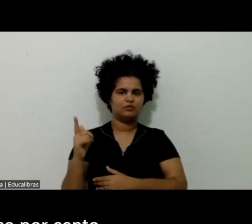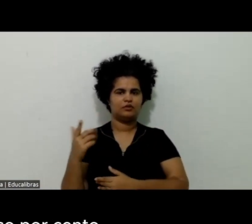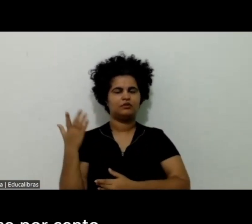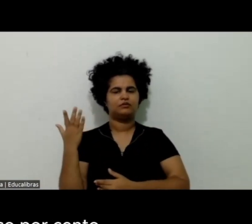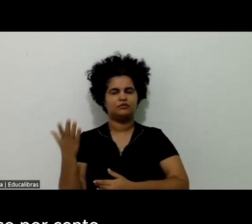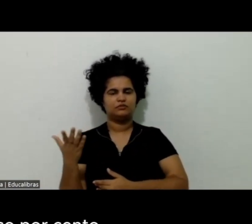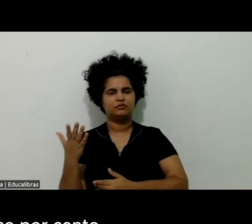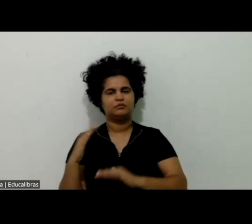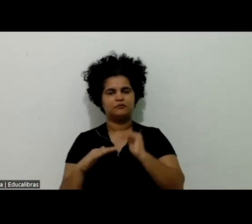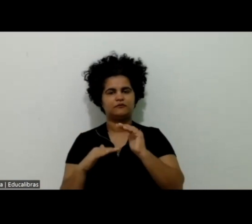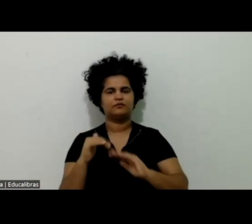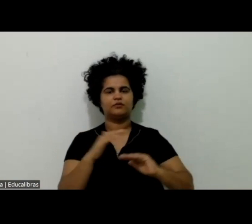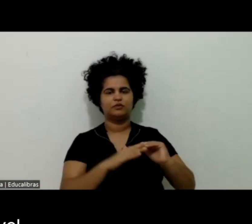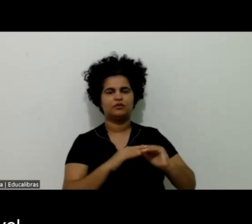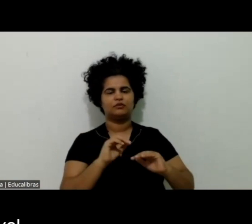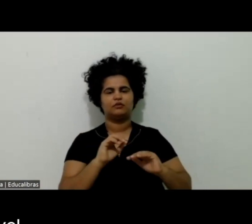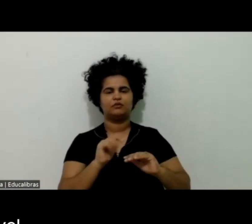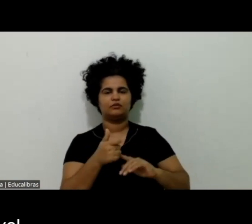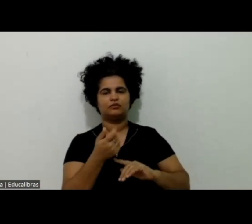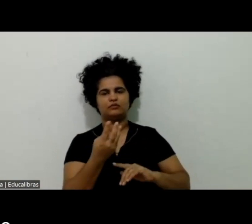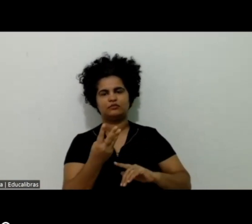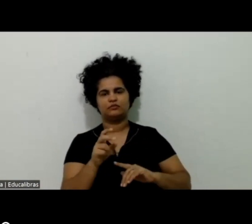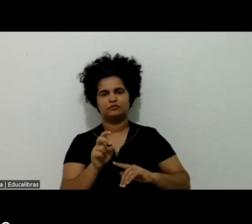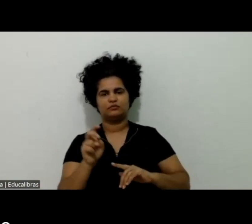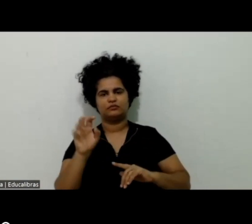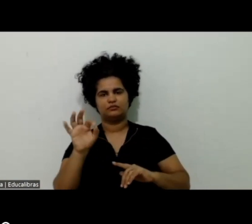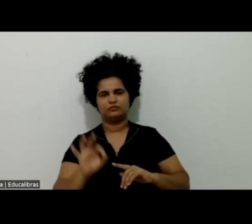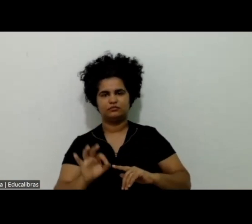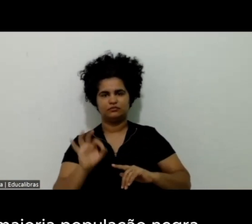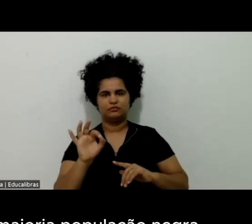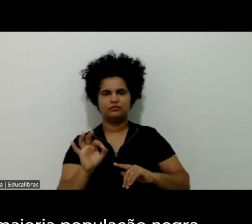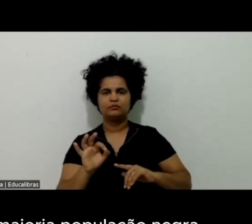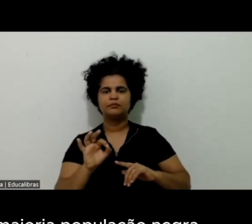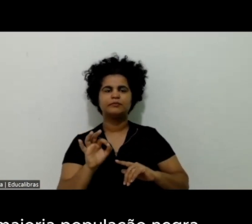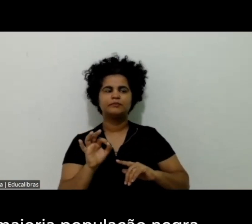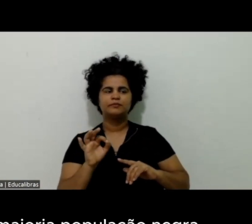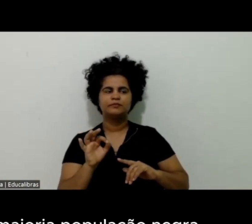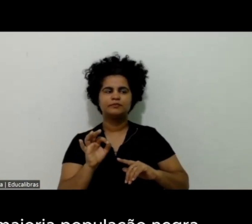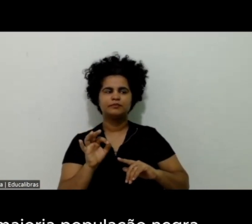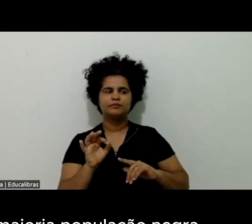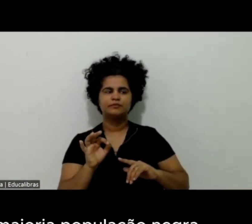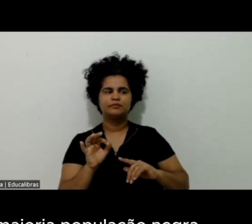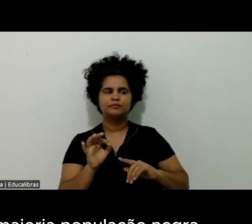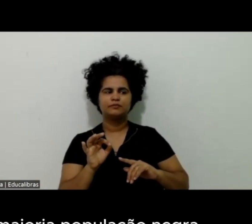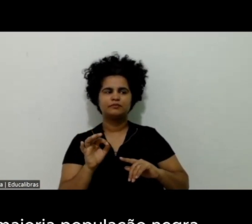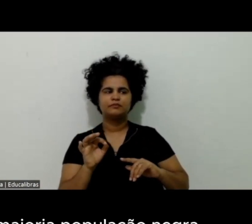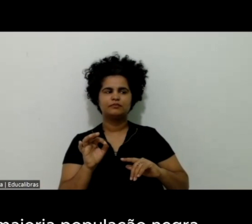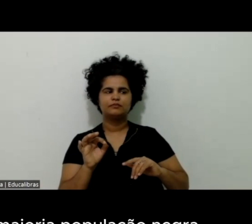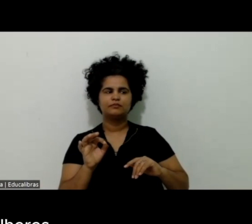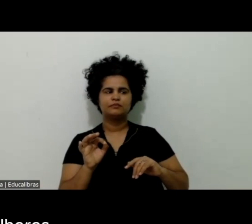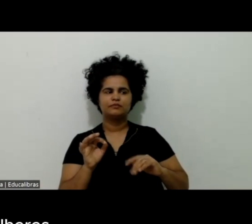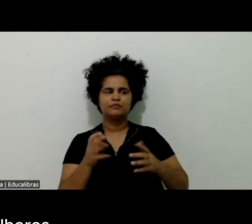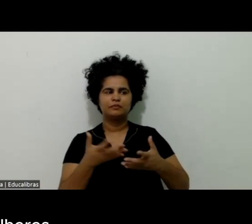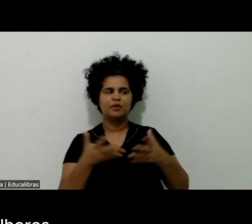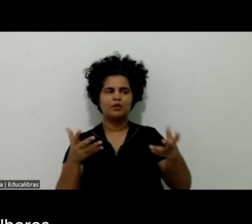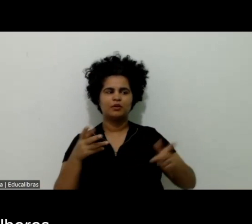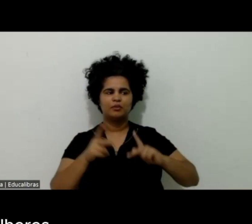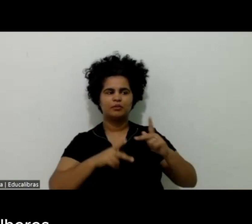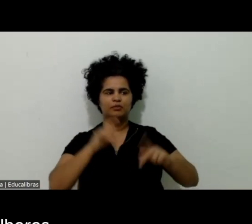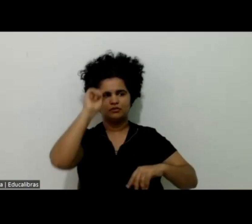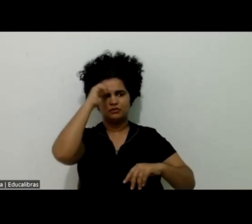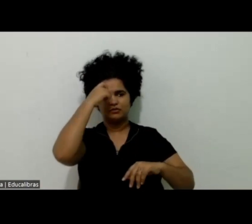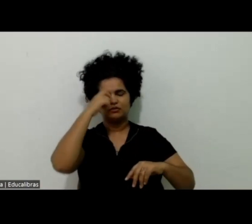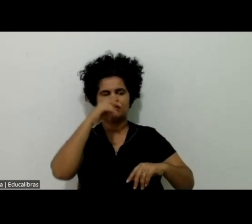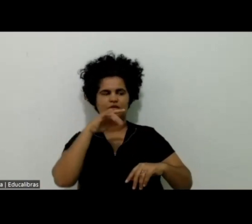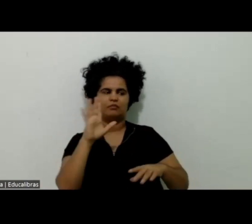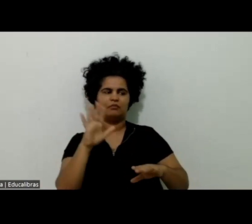quase 85%, isso é visível, é concreto, né, visualizam que a gente atende maioria população negra, sobretudo mulheres,